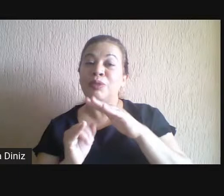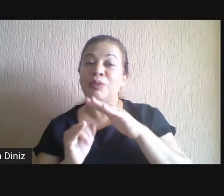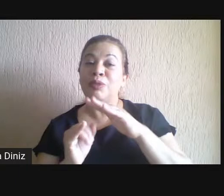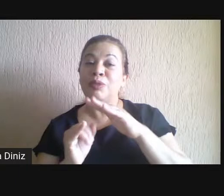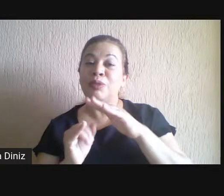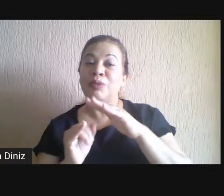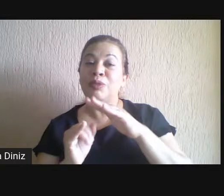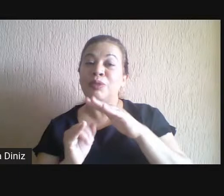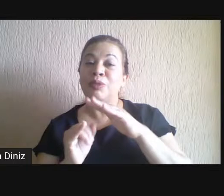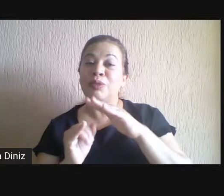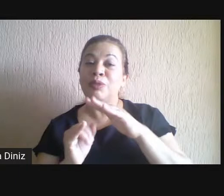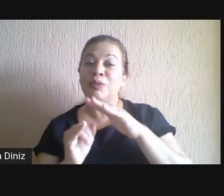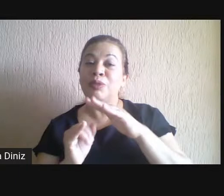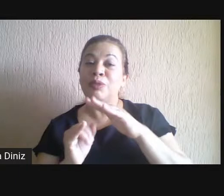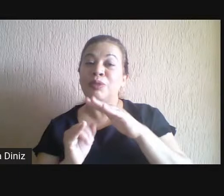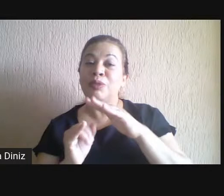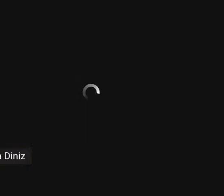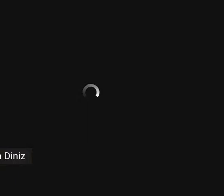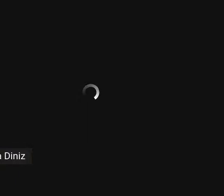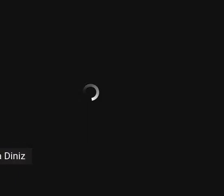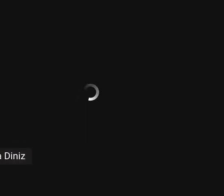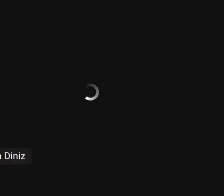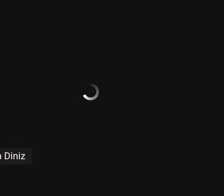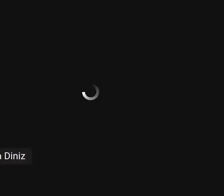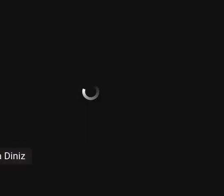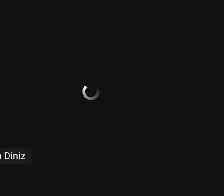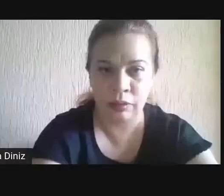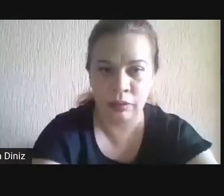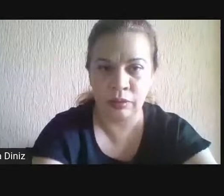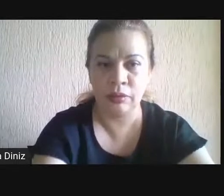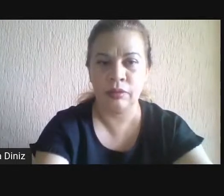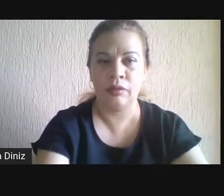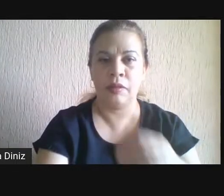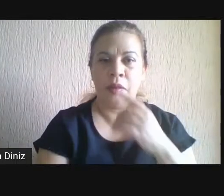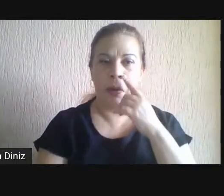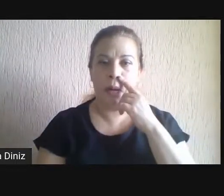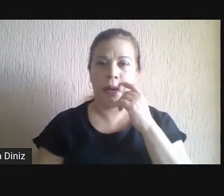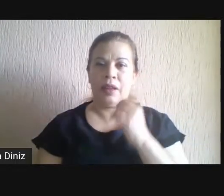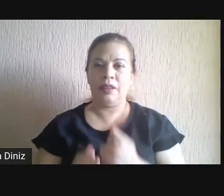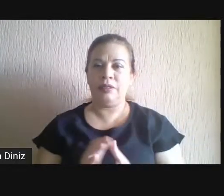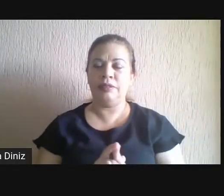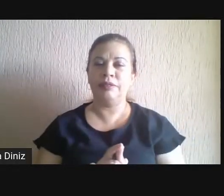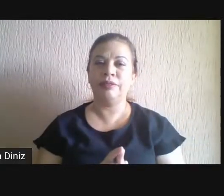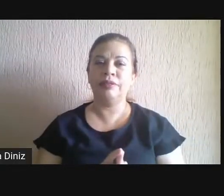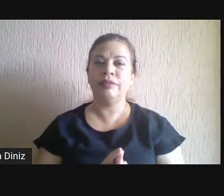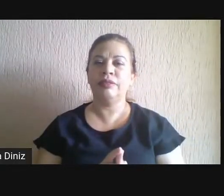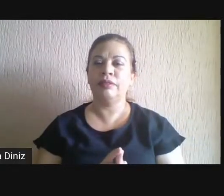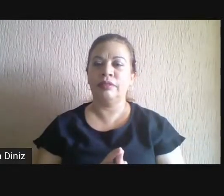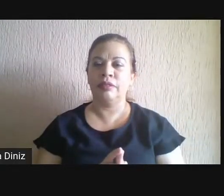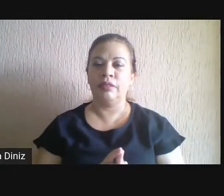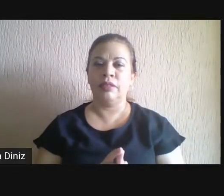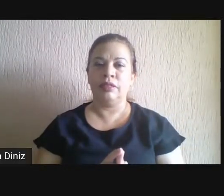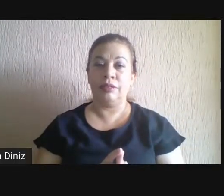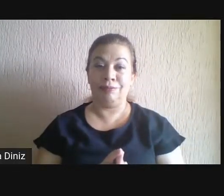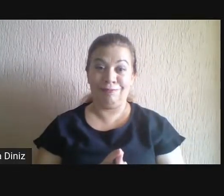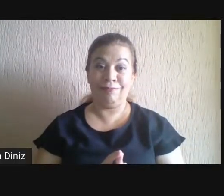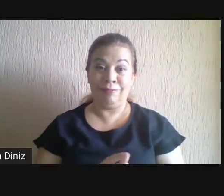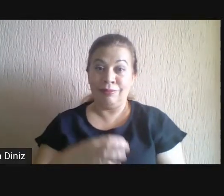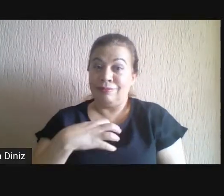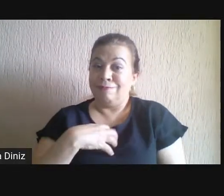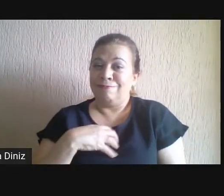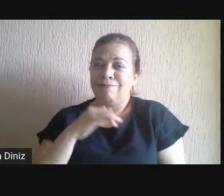atividade sem manifestarmos a nossa profunda